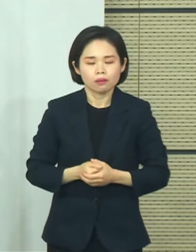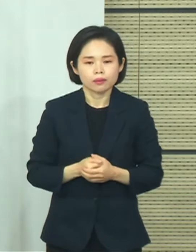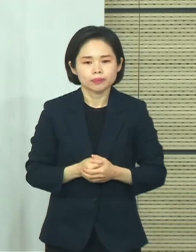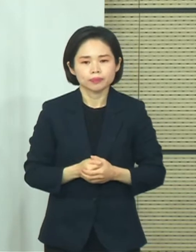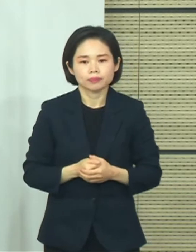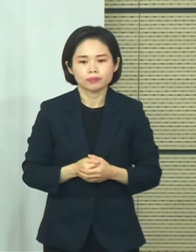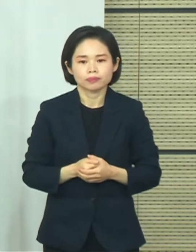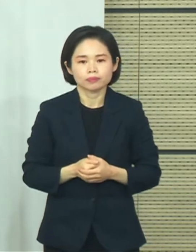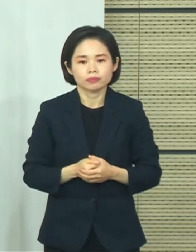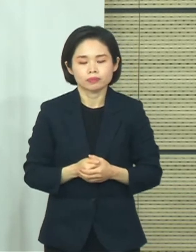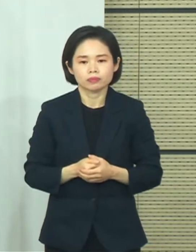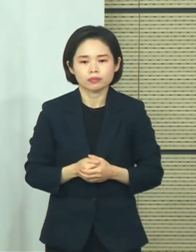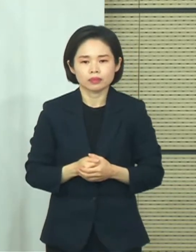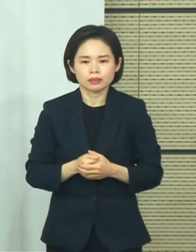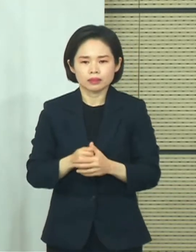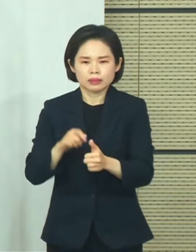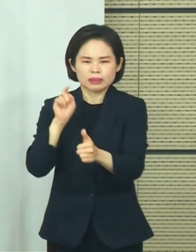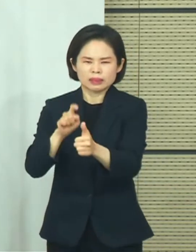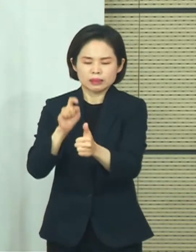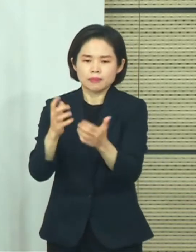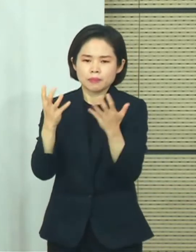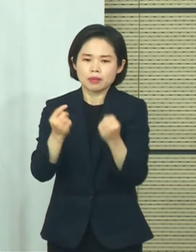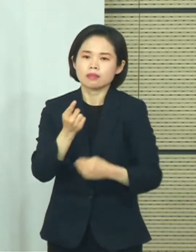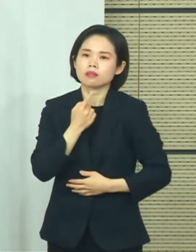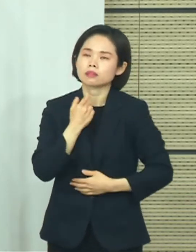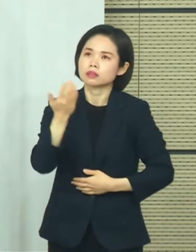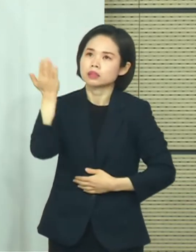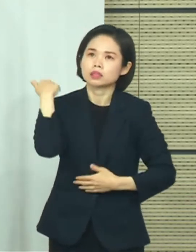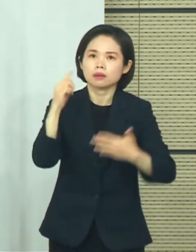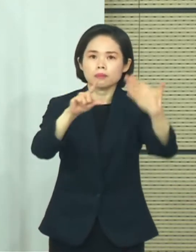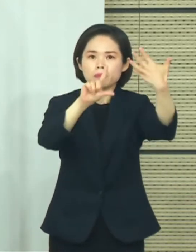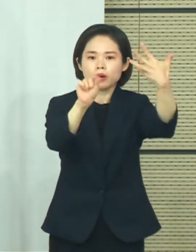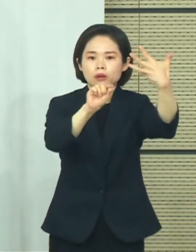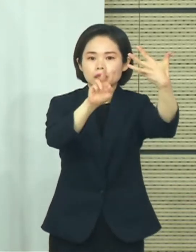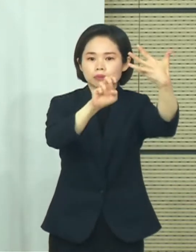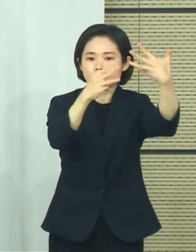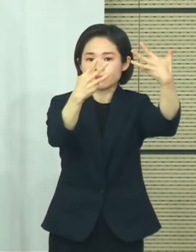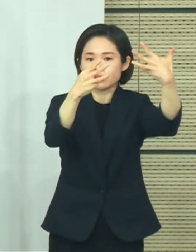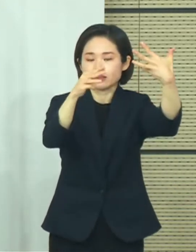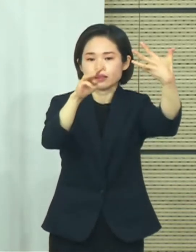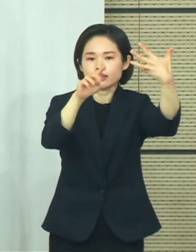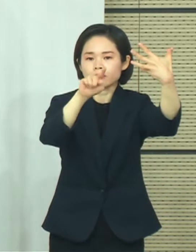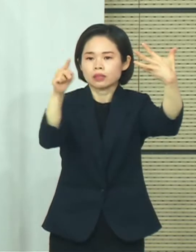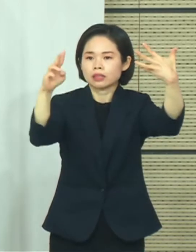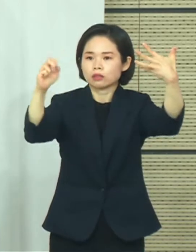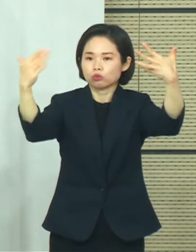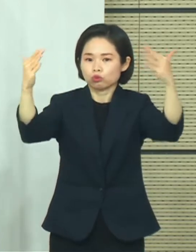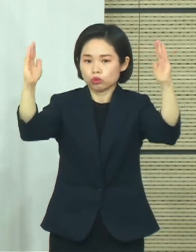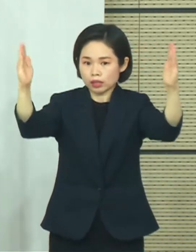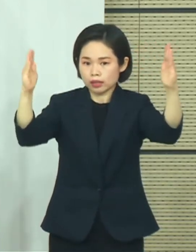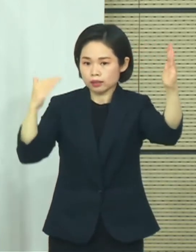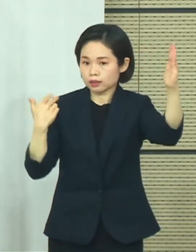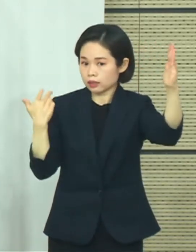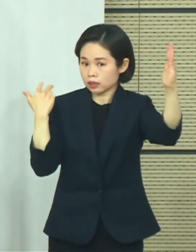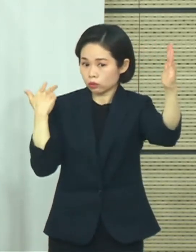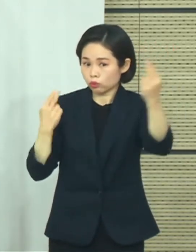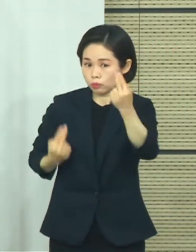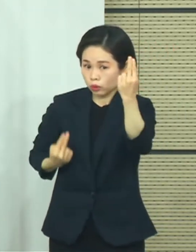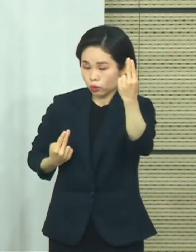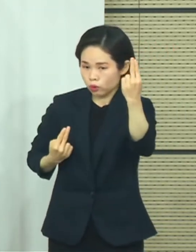환자 발생이 가장 많았던 지난 8월 23일부터 29일까지 의 주간과 비교한다면